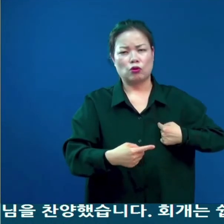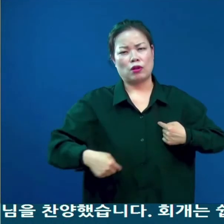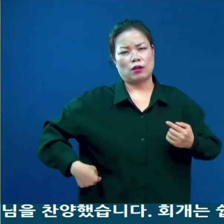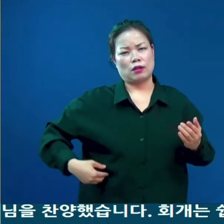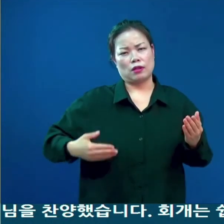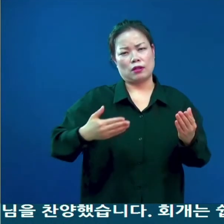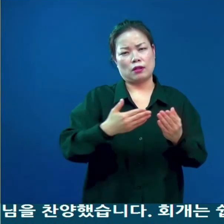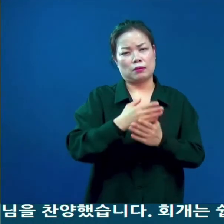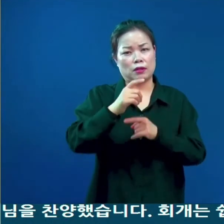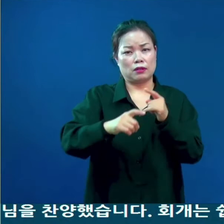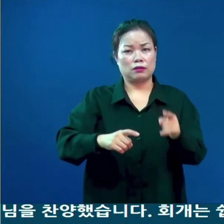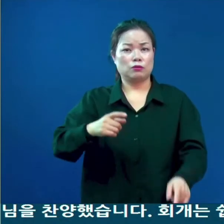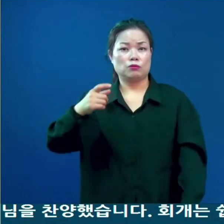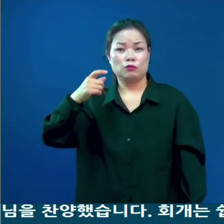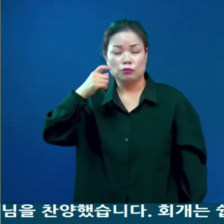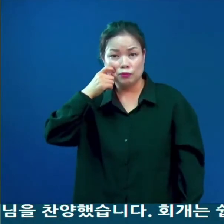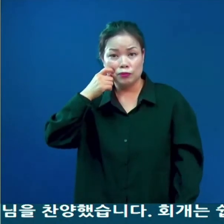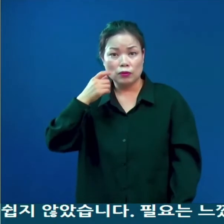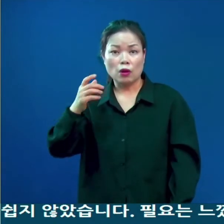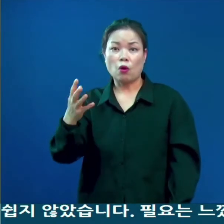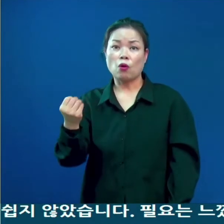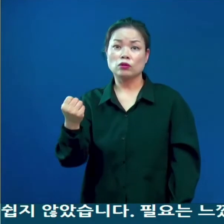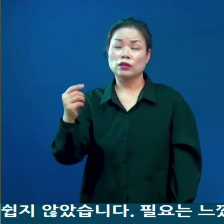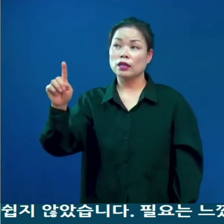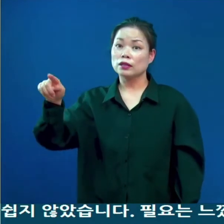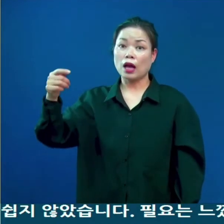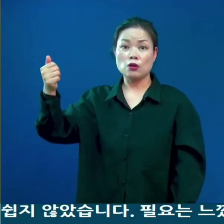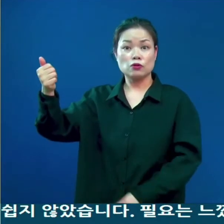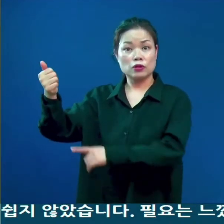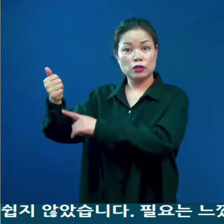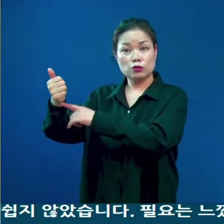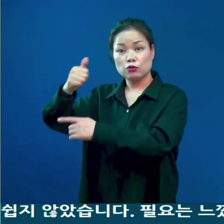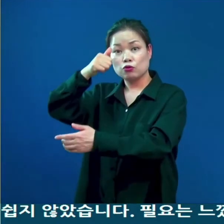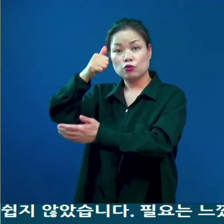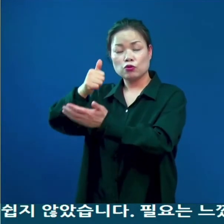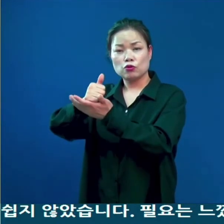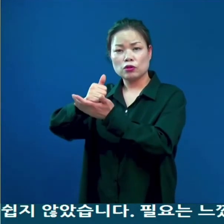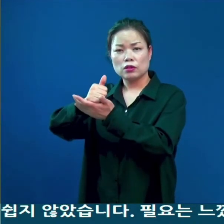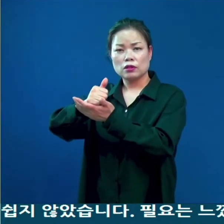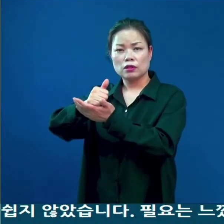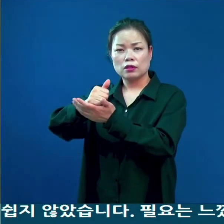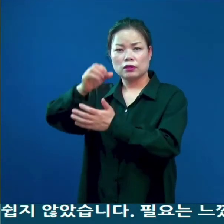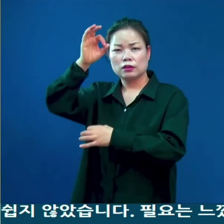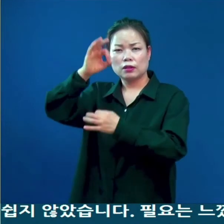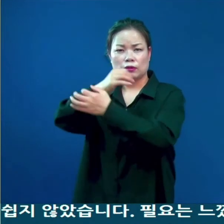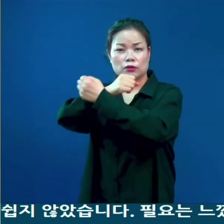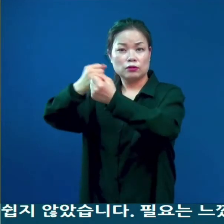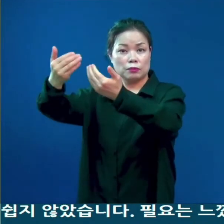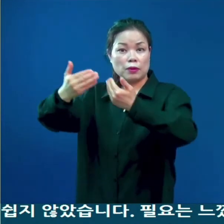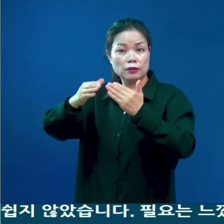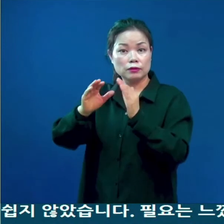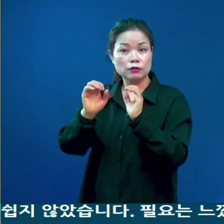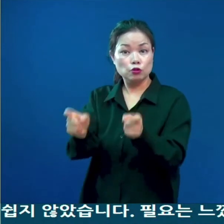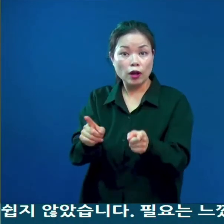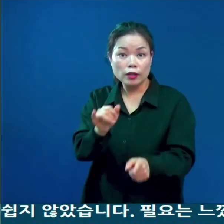존재입니다. 그런데 언제 다윗이 죄의 이 허물을 사함받을 기회가 왔습니까?